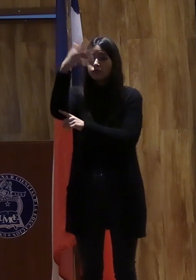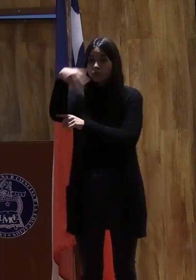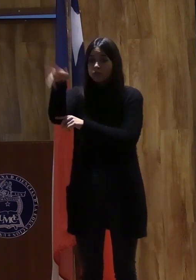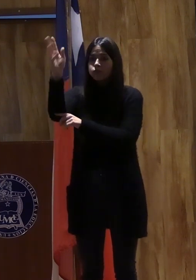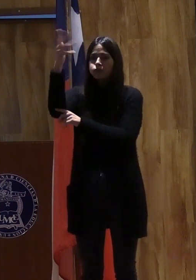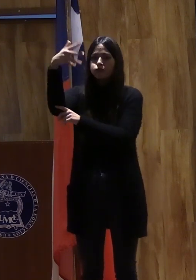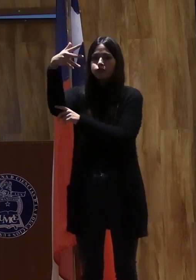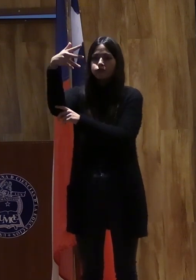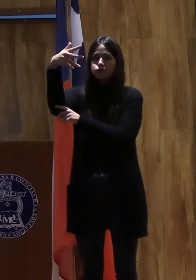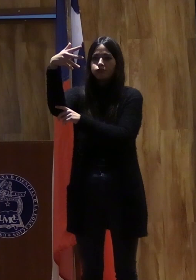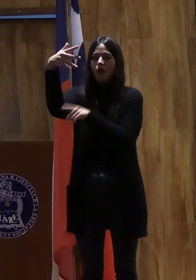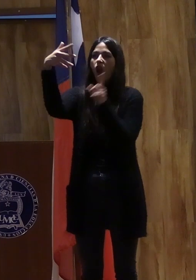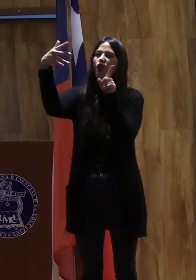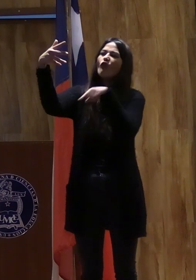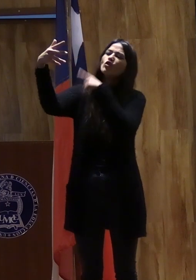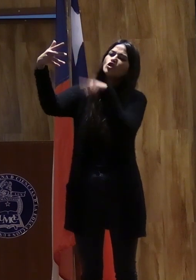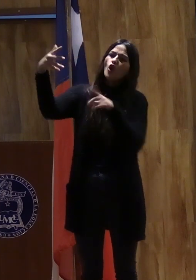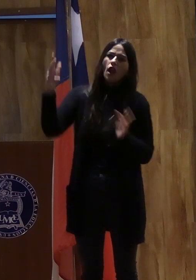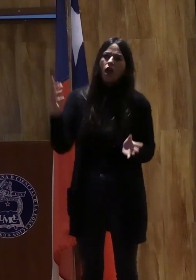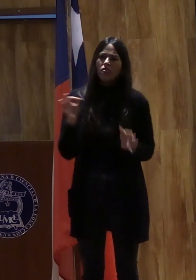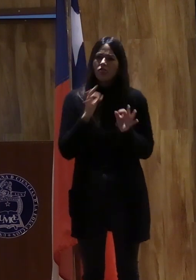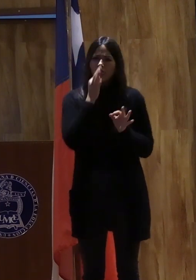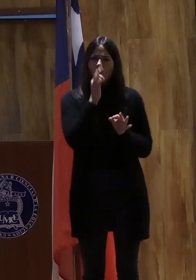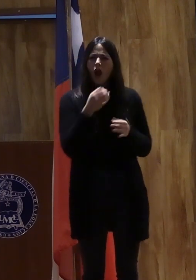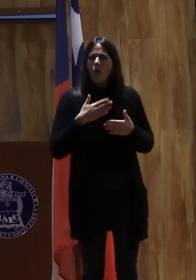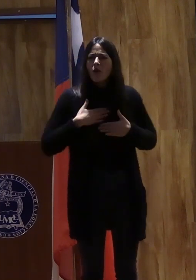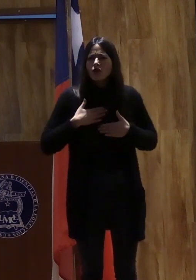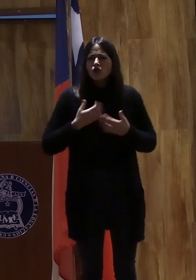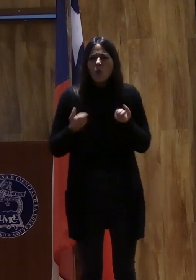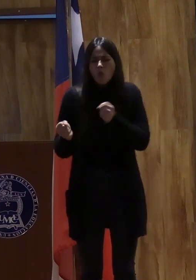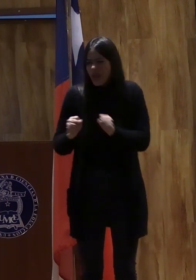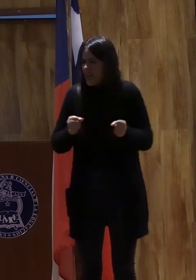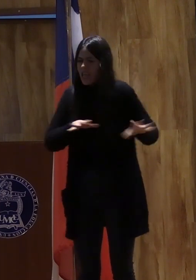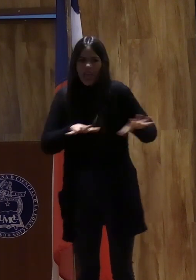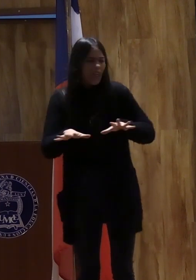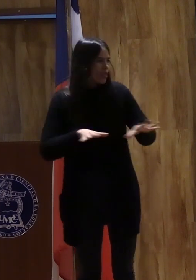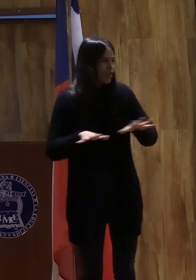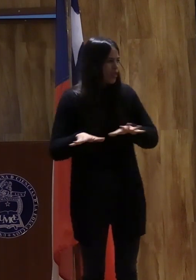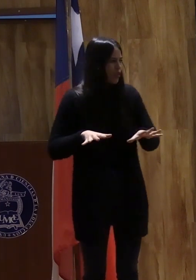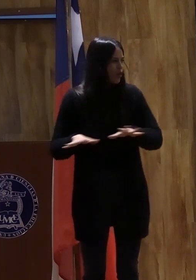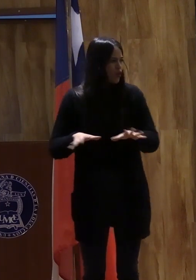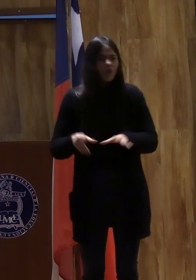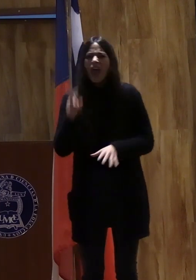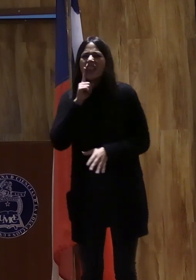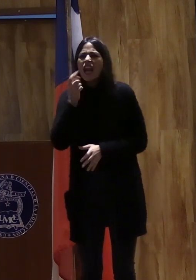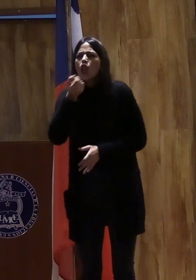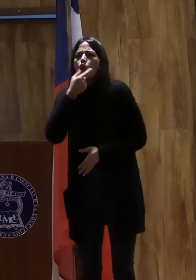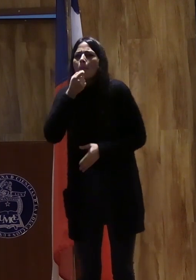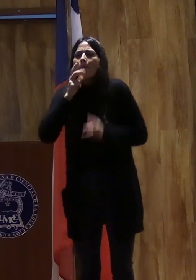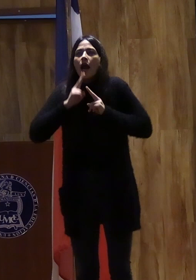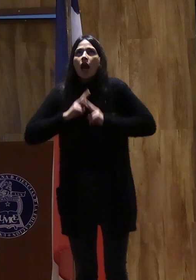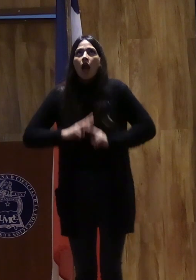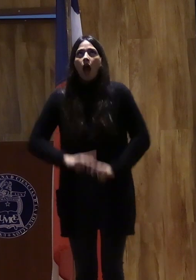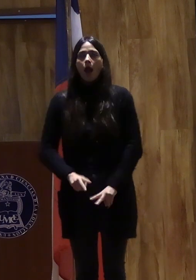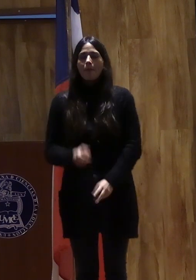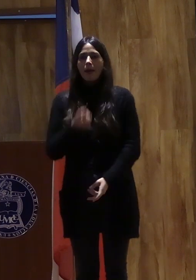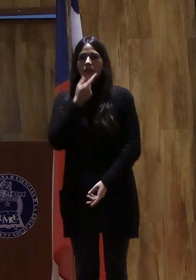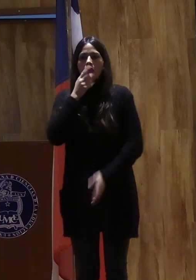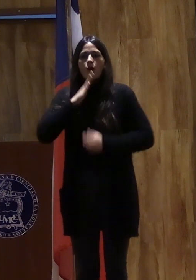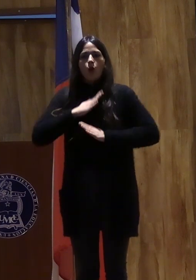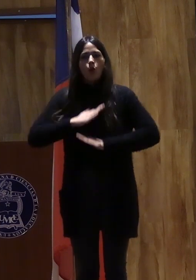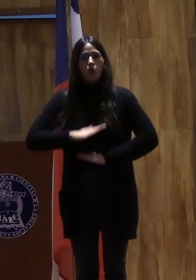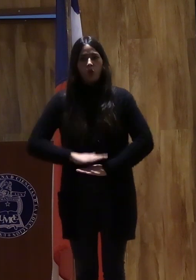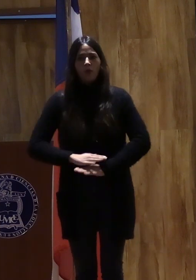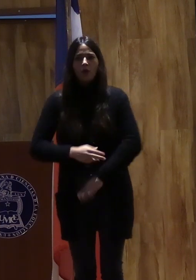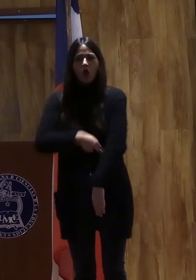funciona. Bueno, yo a lo mejor estoy demasiado inquieto, voy a tener que tomar Armonil, pero no, la radiación en